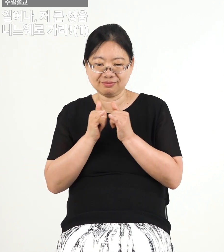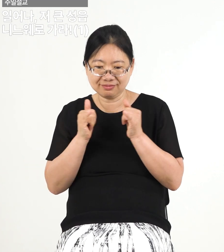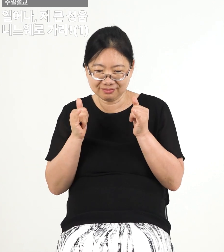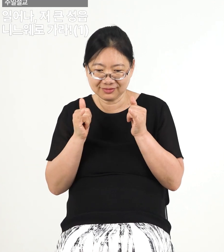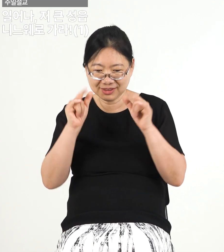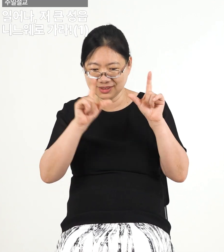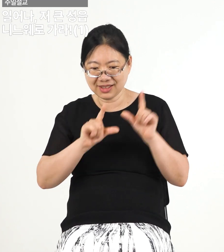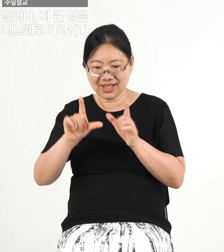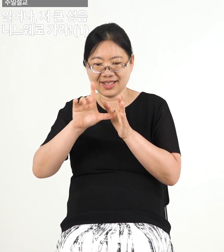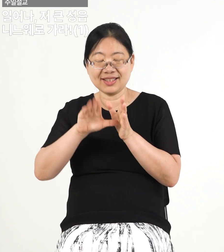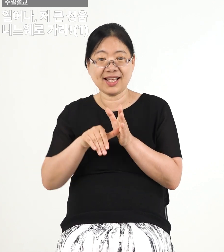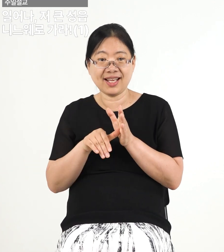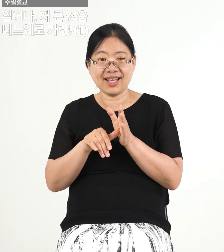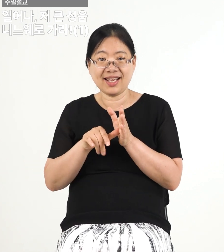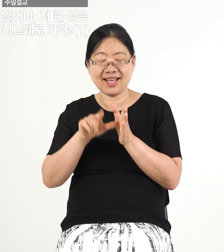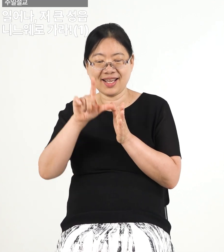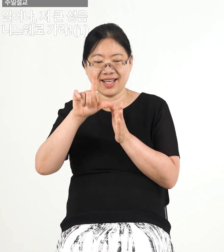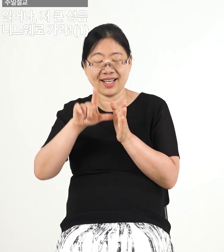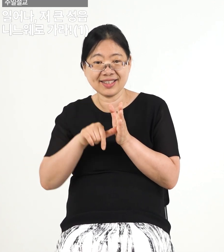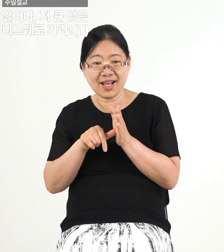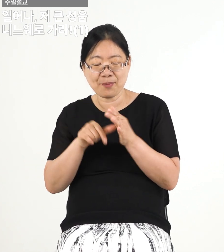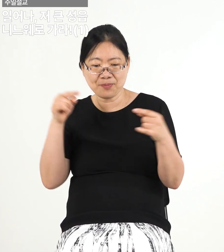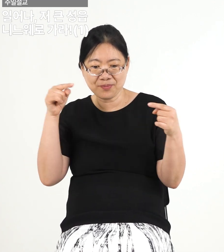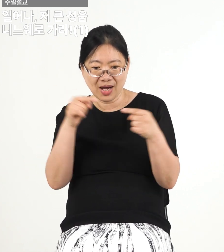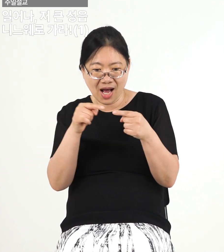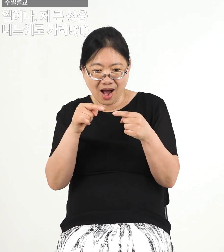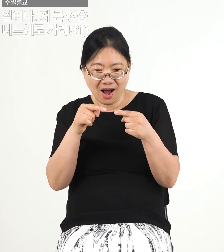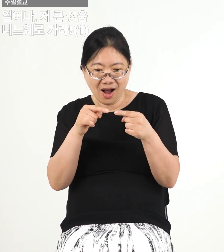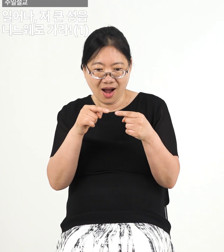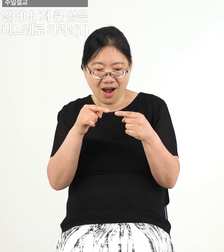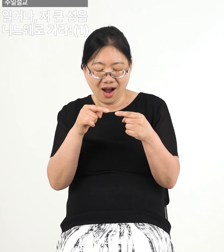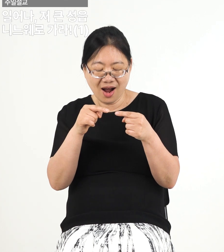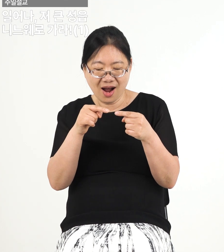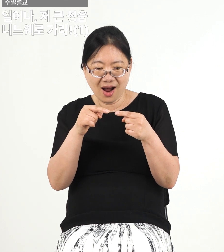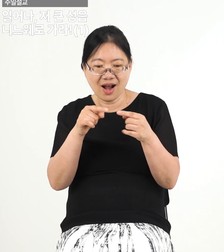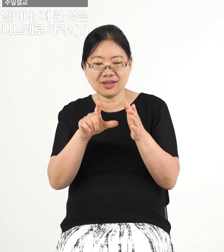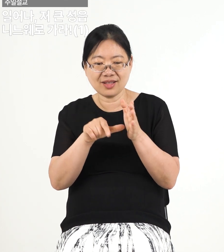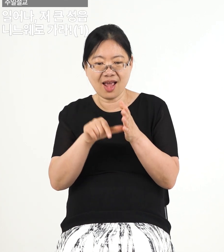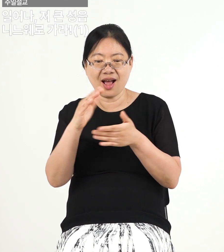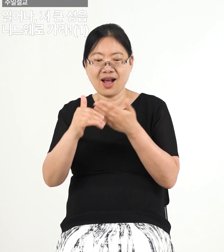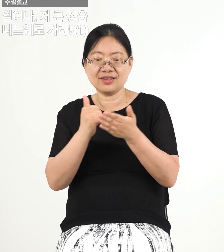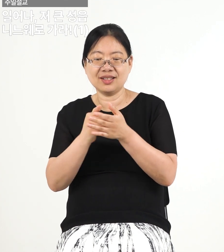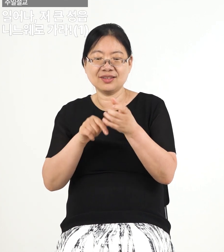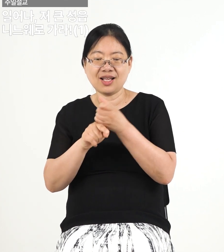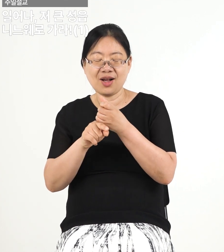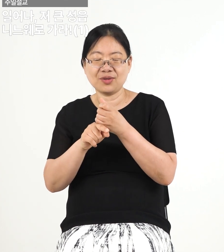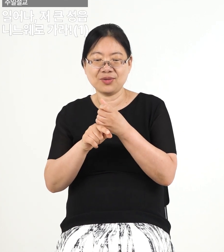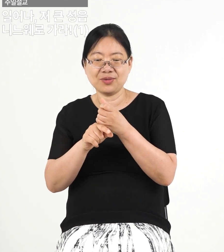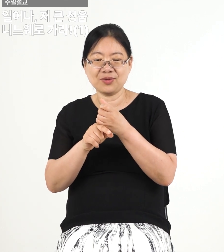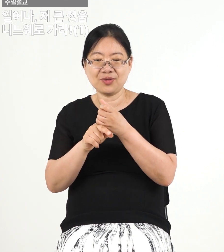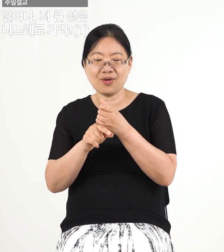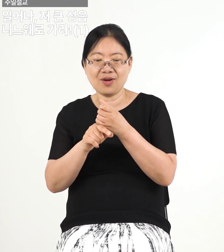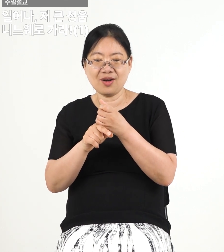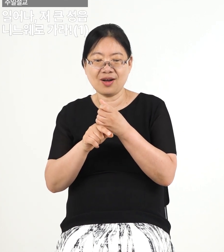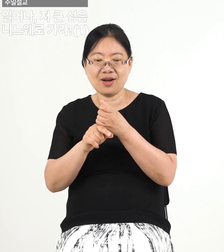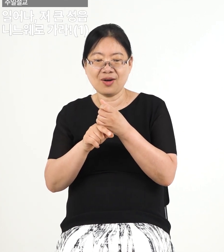사람으로서 타이밍에 하나님의 뜻이라고 속을 때가 굉장히 많아요.